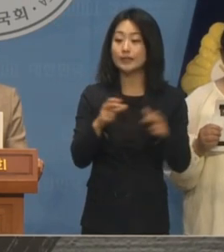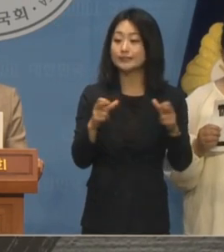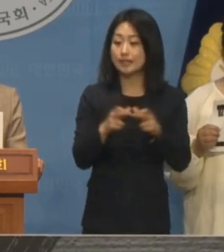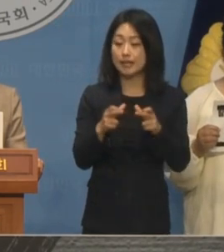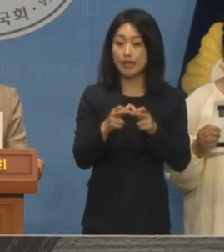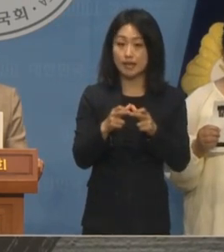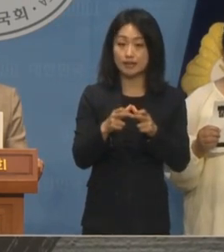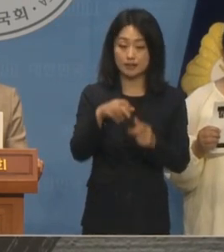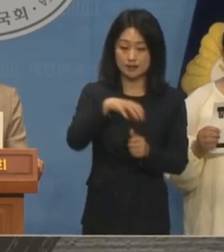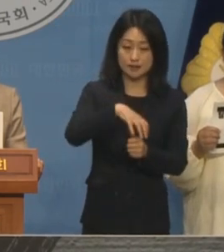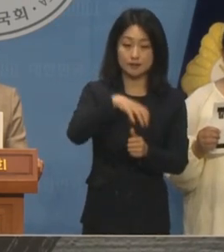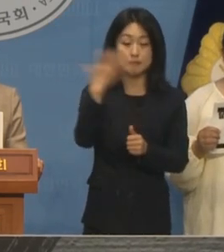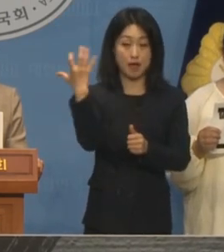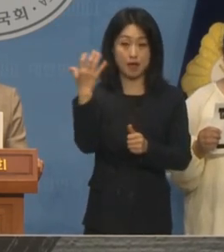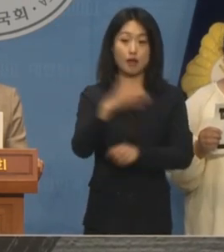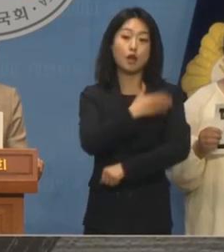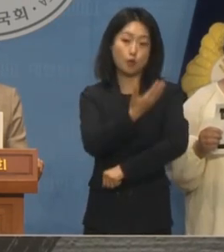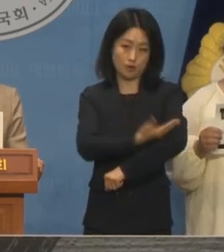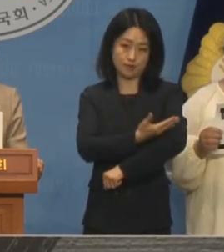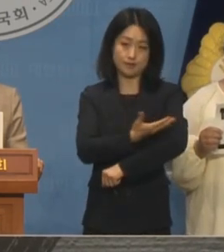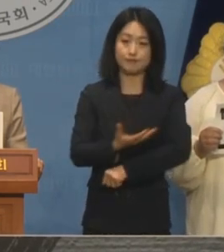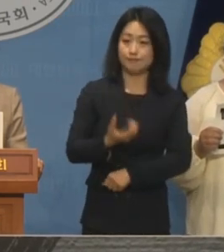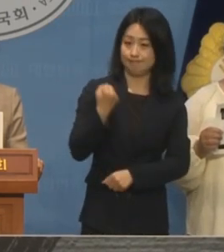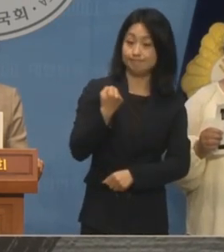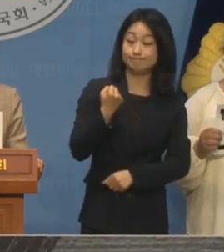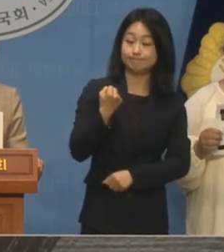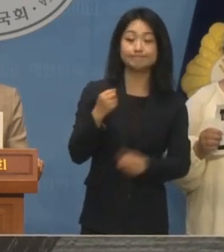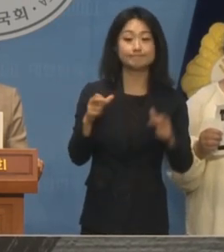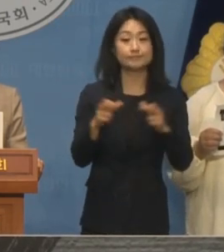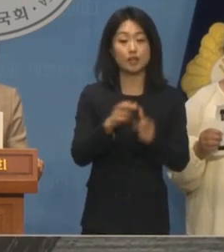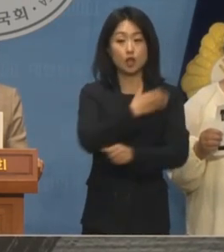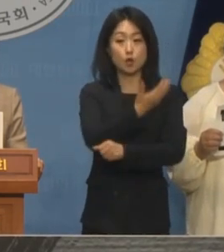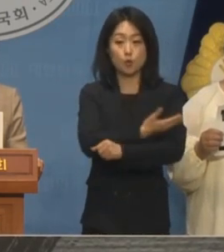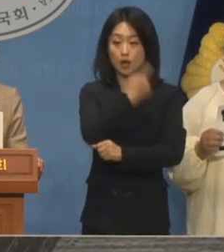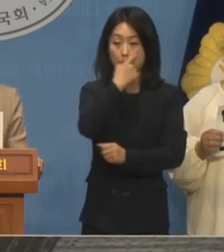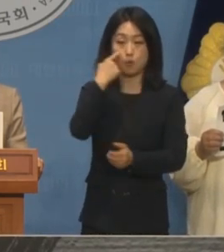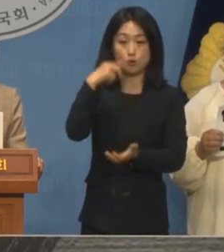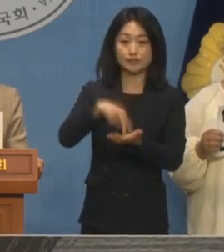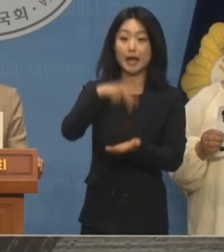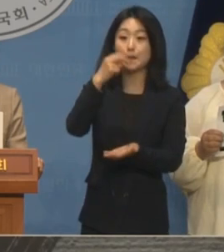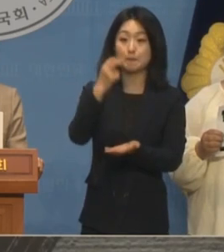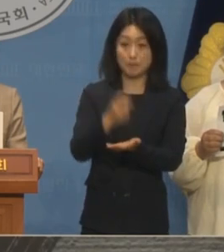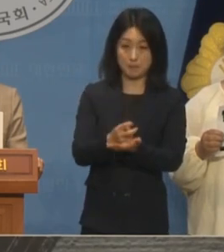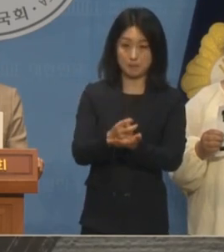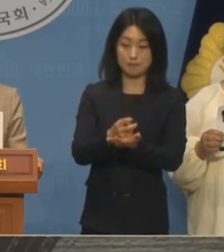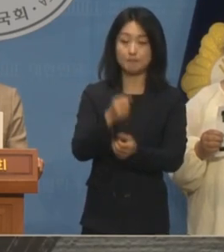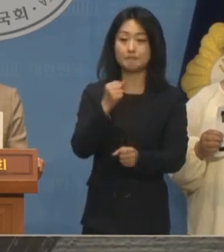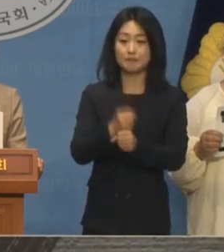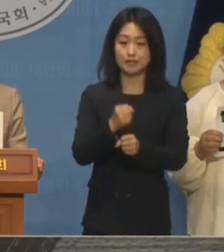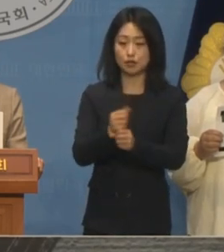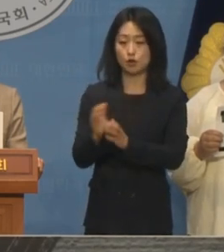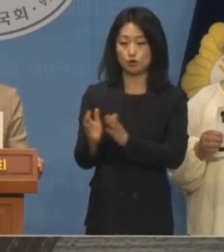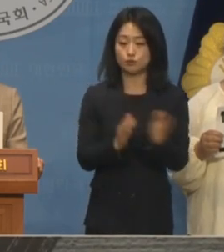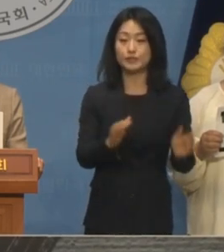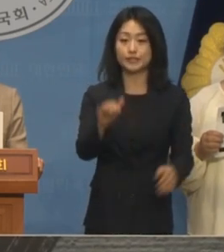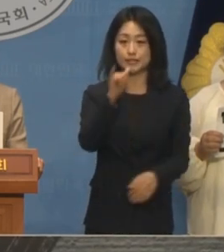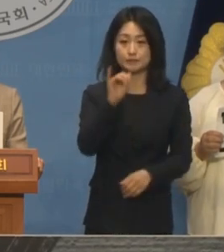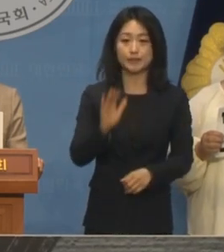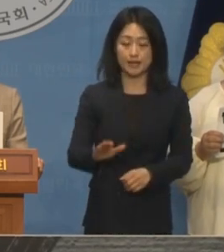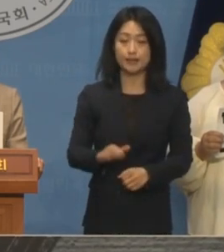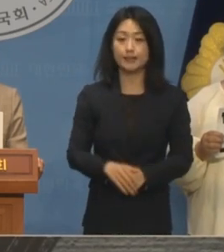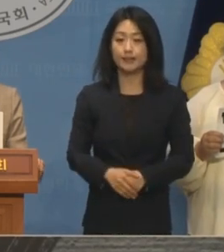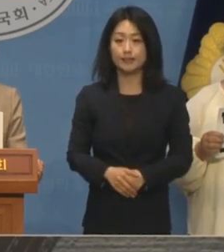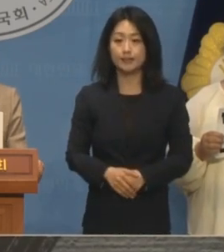장애인의 탈시설 권리를 보장할 수 있는 장애인 권리 보장법을 제정하고자 준비하고 있습니다.